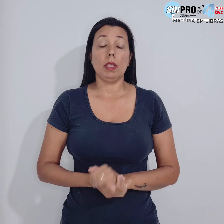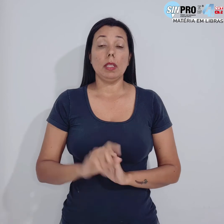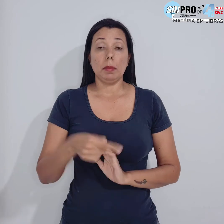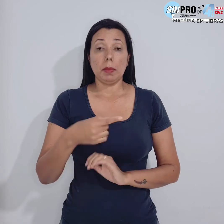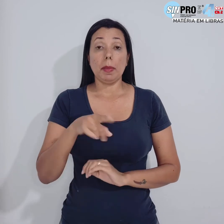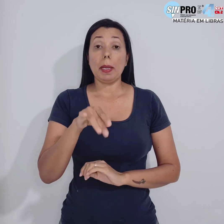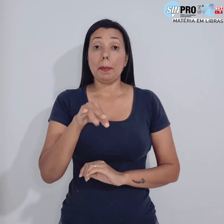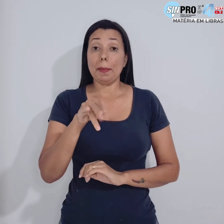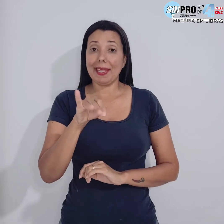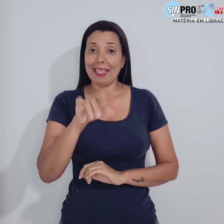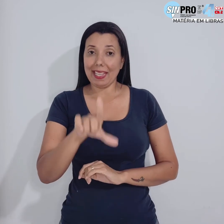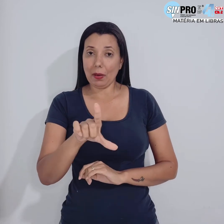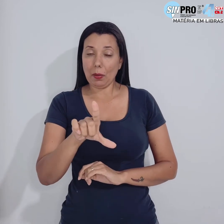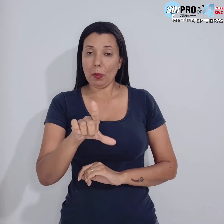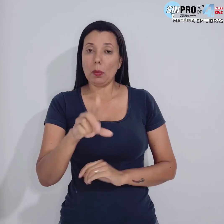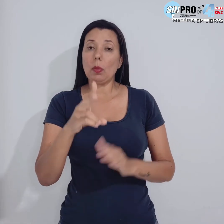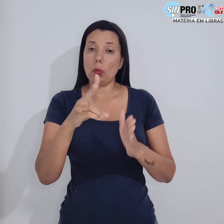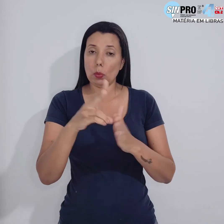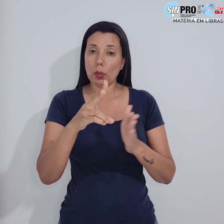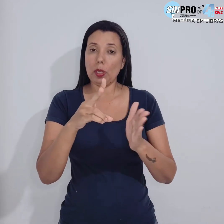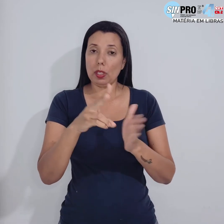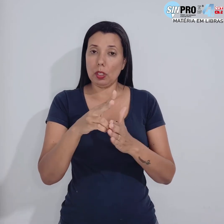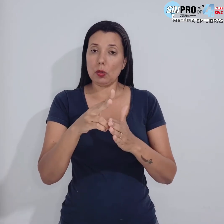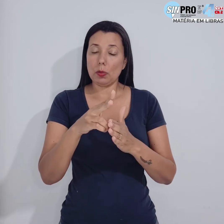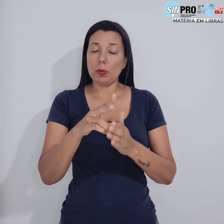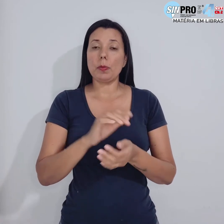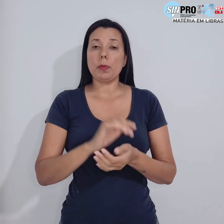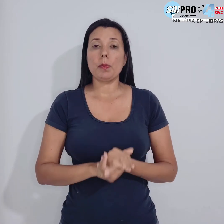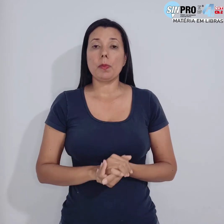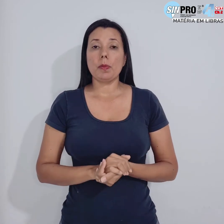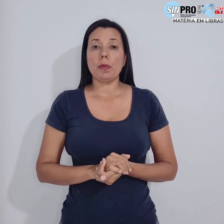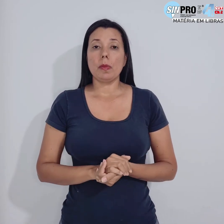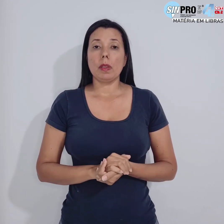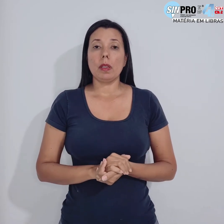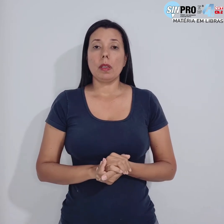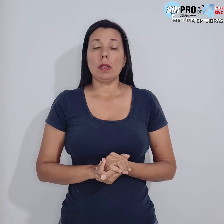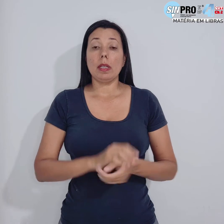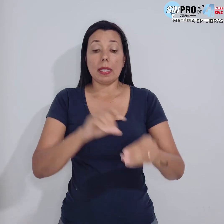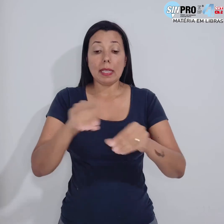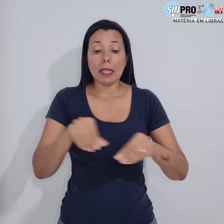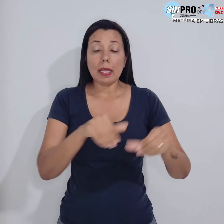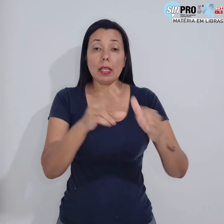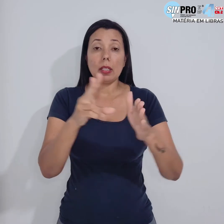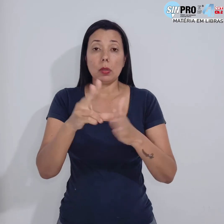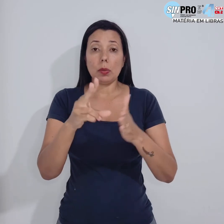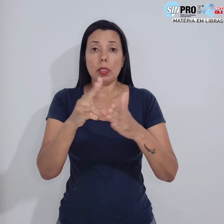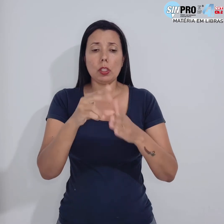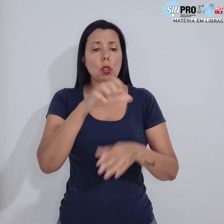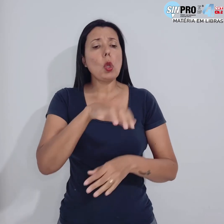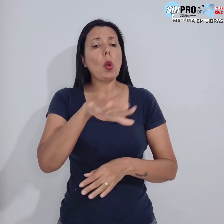o que estão fazendo os indígenas que vivem nas periferias das cidades. Os